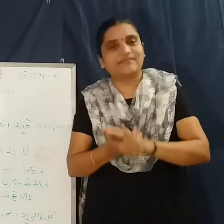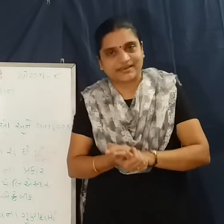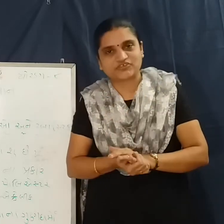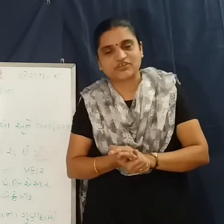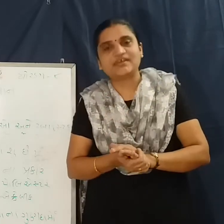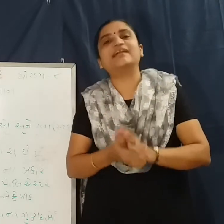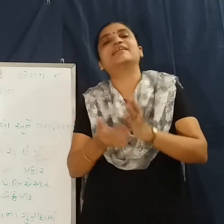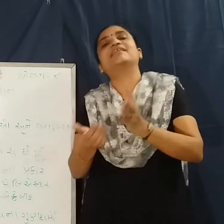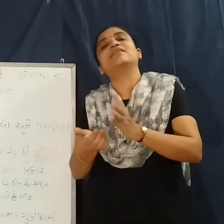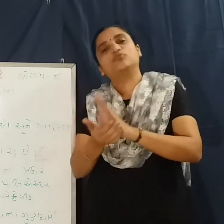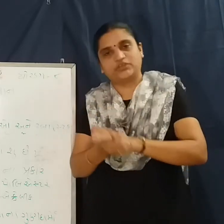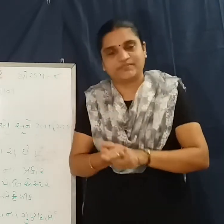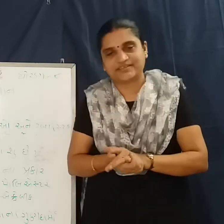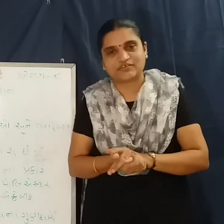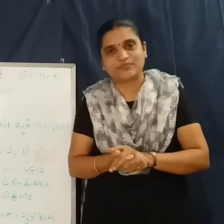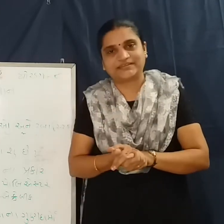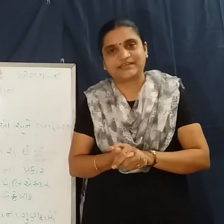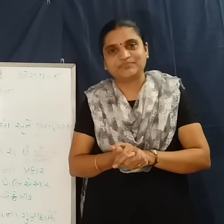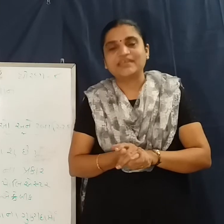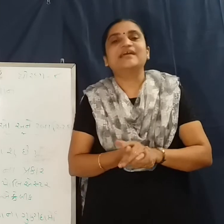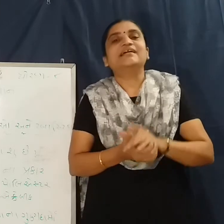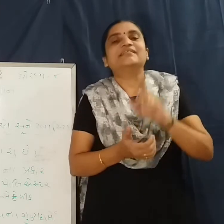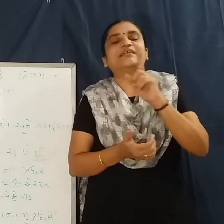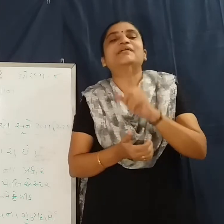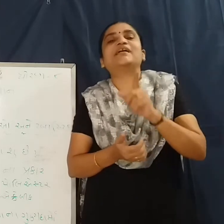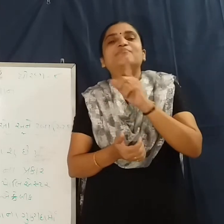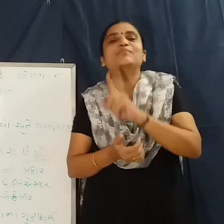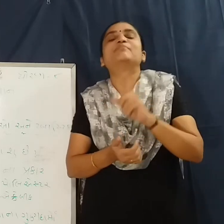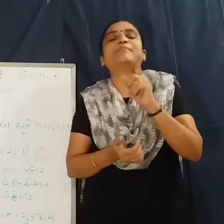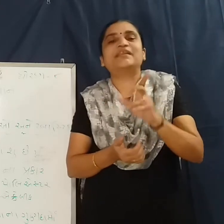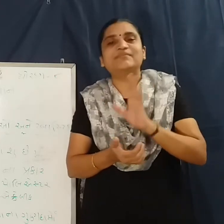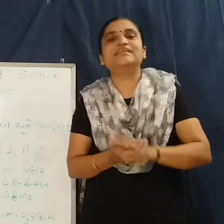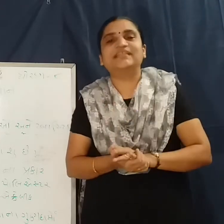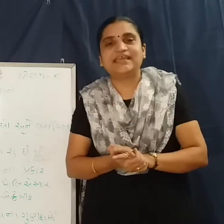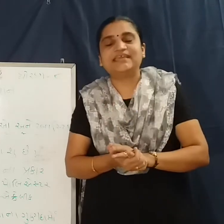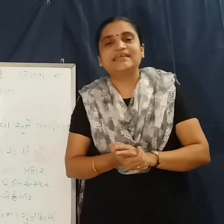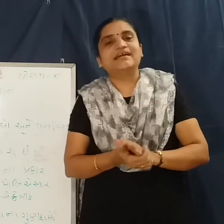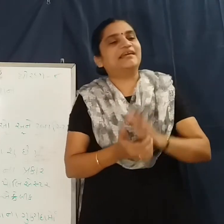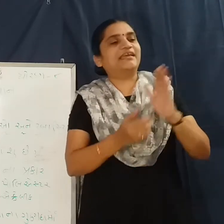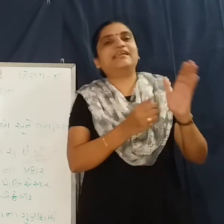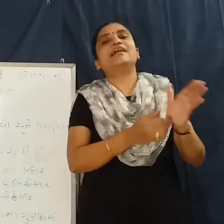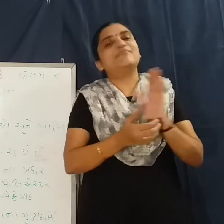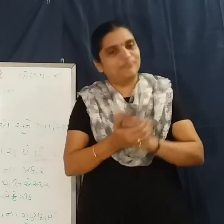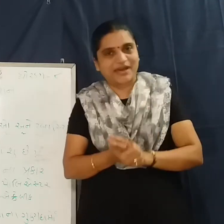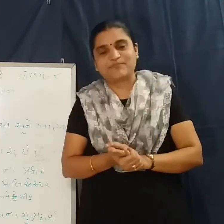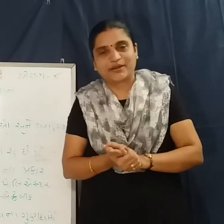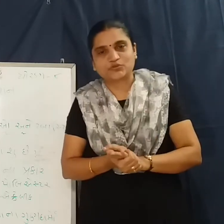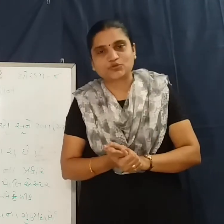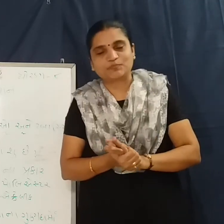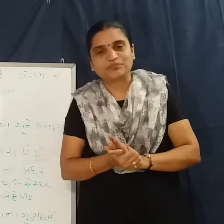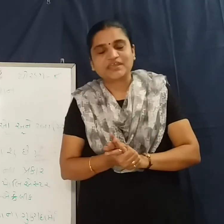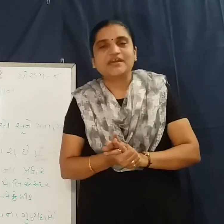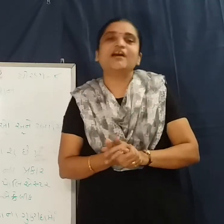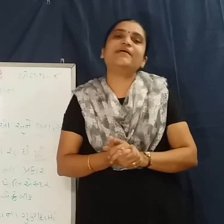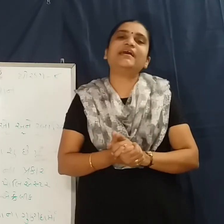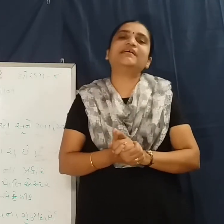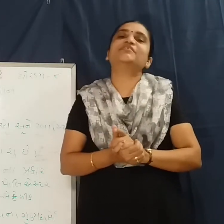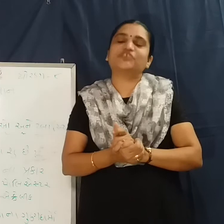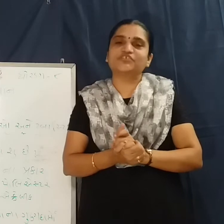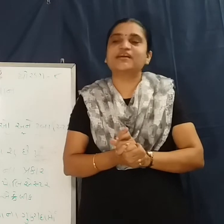બનાવેલા છે અને ઘણા કૃત્રિમ રેસાઓમાંથી, તમારા મમ્મી પપ્પાની મદદ લઈ અને એના ભાગ પાડો છો। હવે ચર્ચા